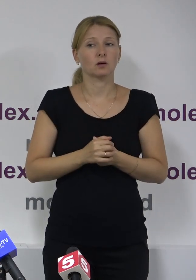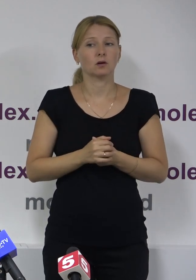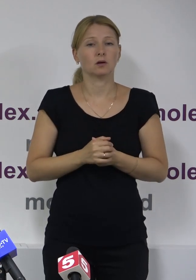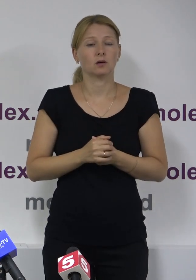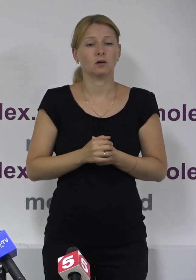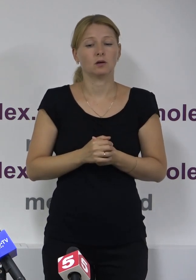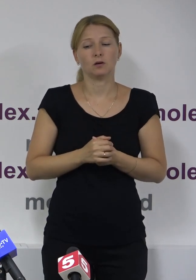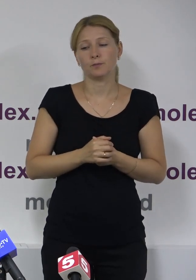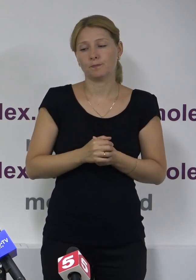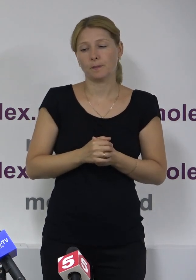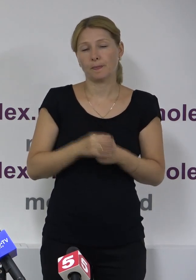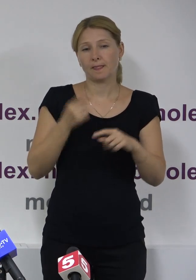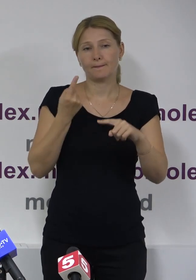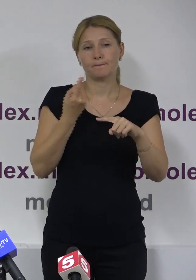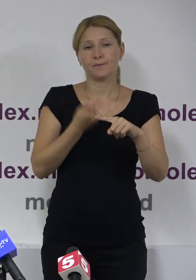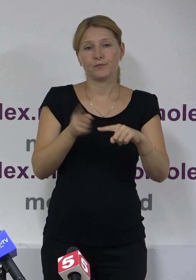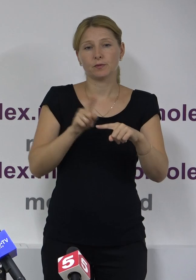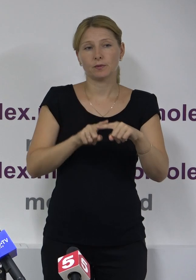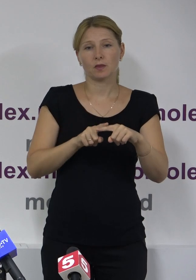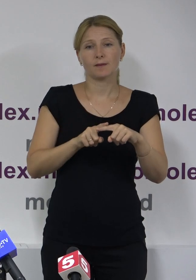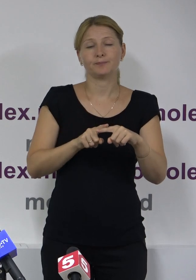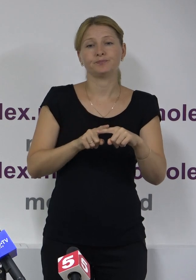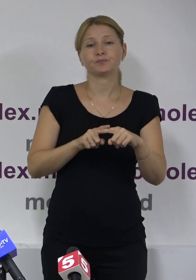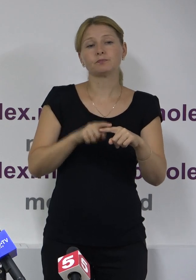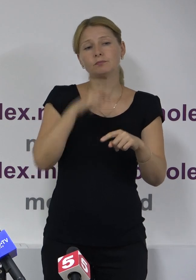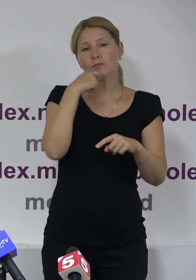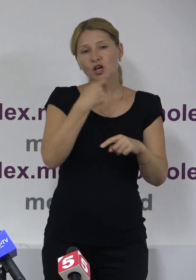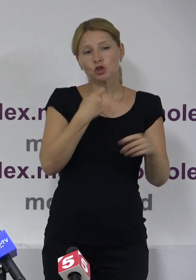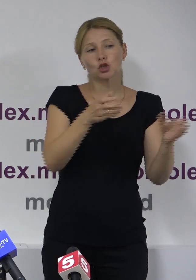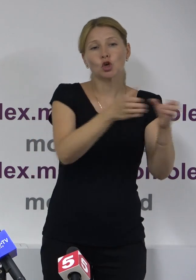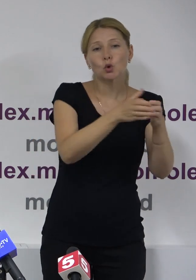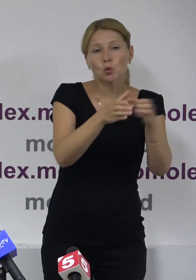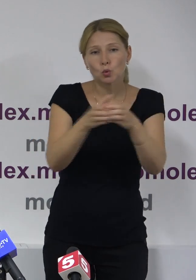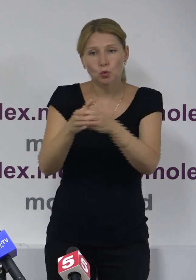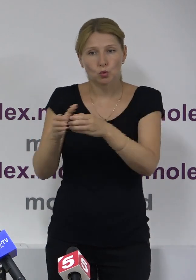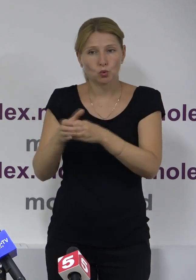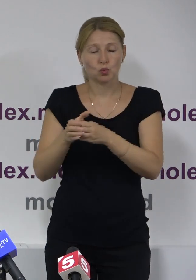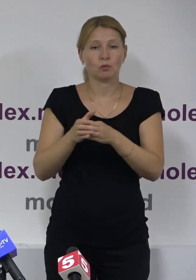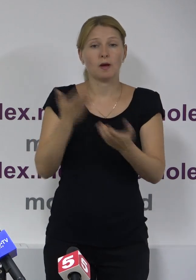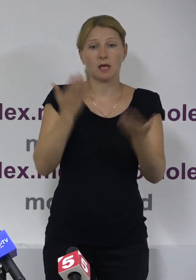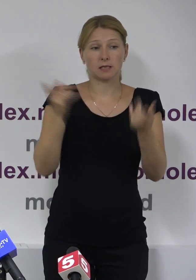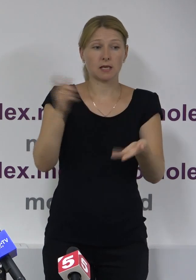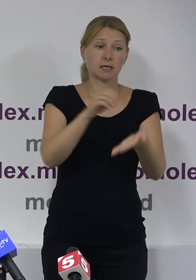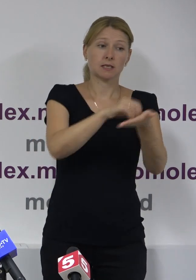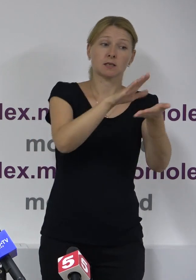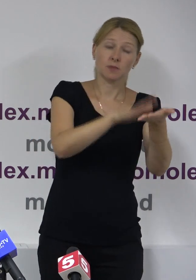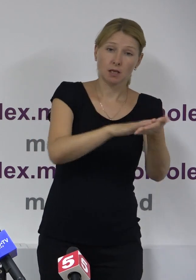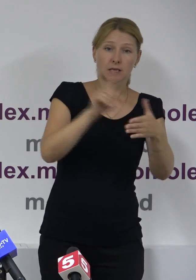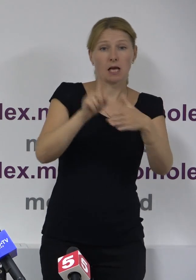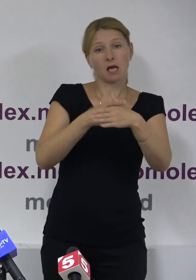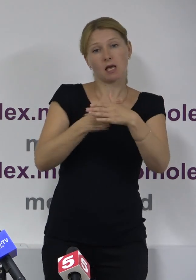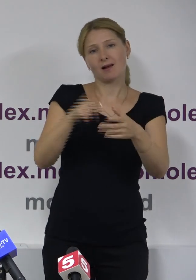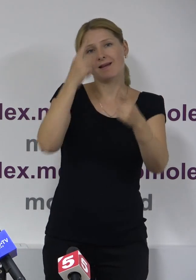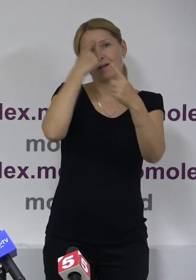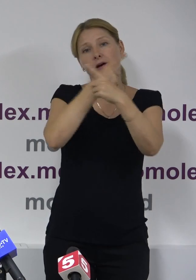ca aceștia, sau partidele politice, mai bine zis, chiar dacă își înregistrează sau desemnează, anunță,